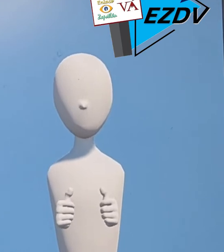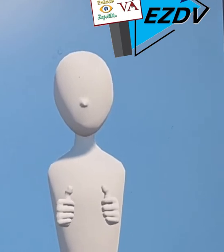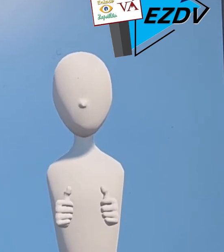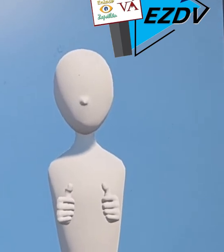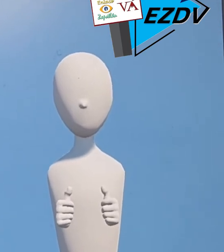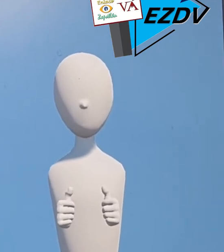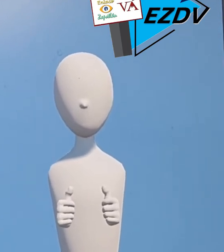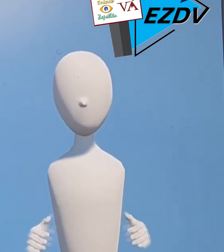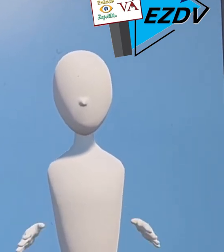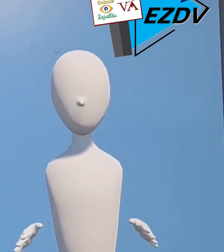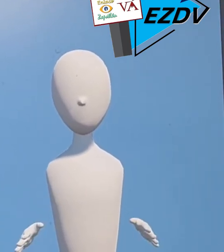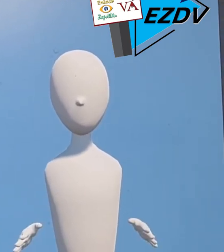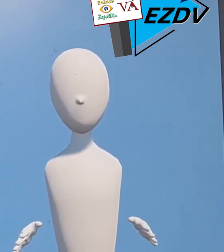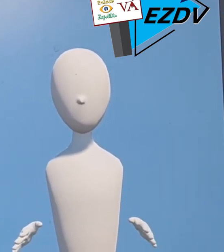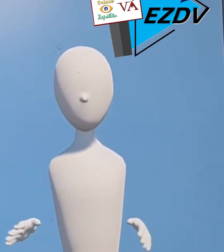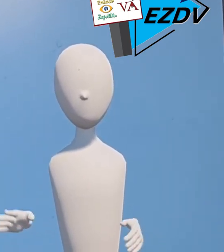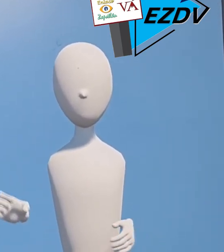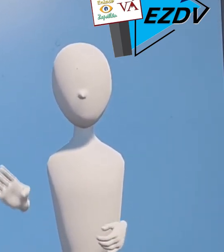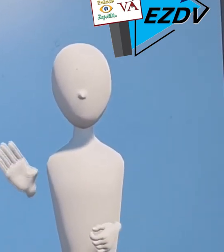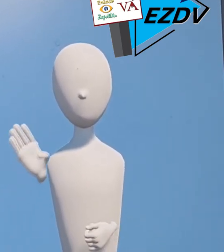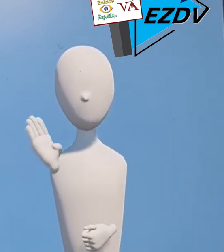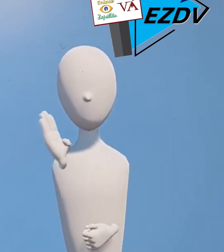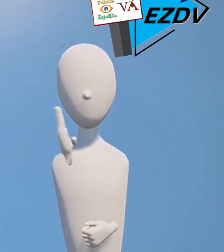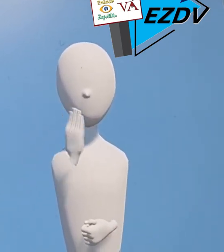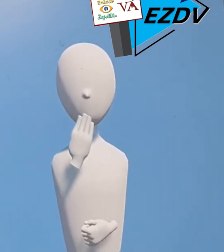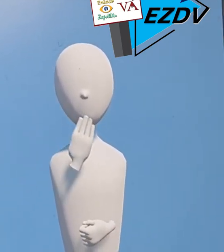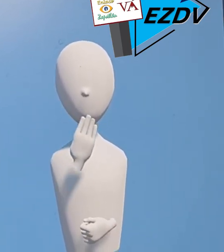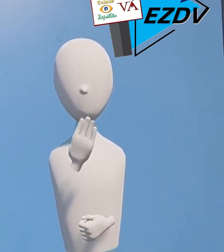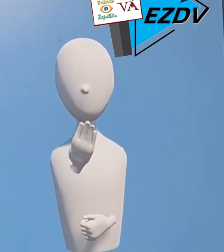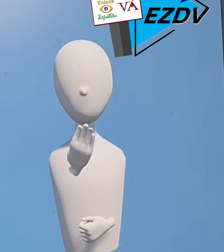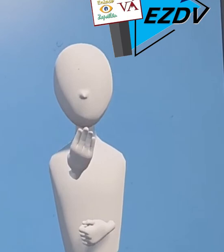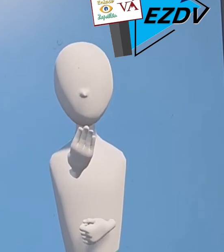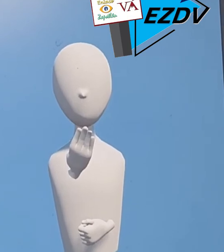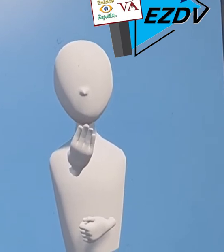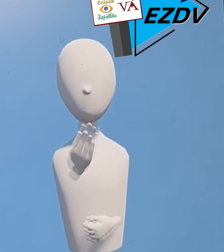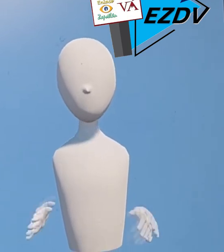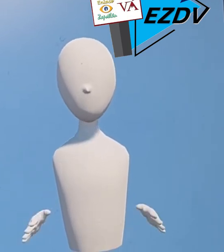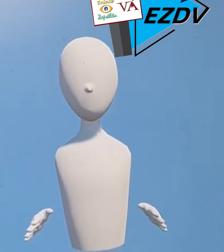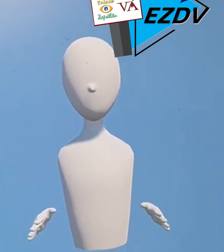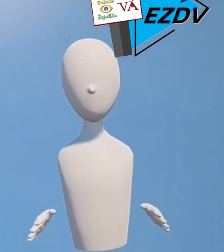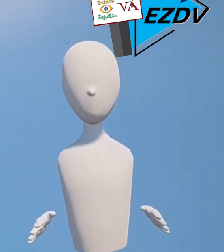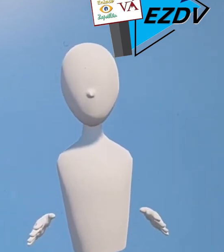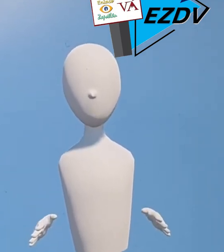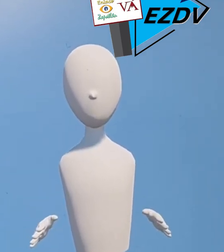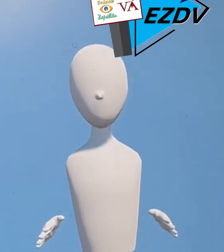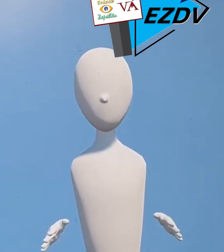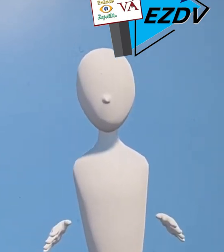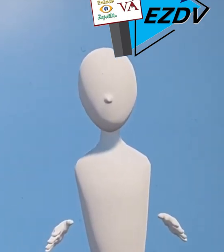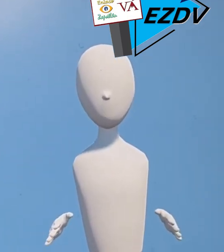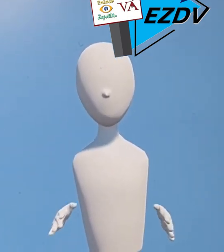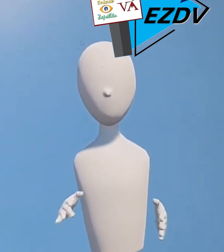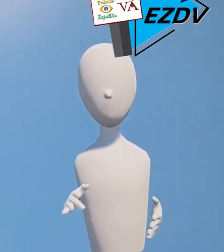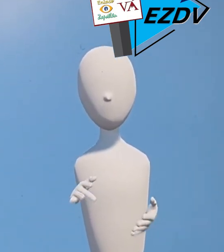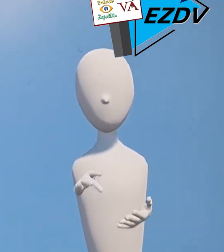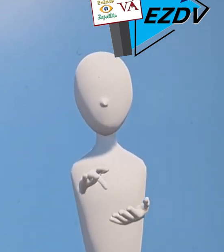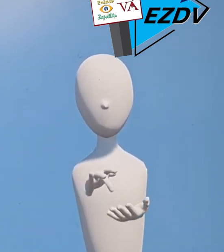conlleva un costo y conlleva que a muchas de las personas que no lo necesitan, que no tienen familiares con discapacidad auditiva